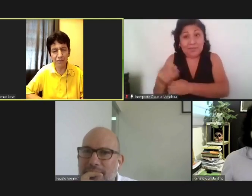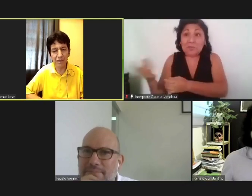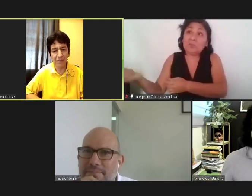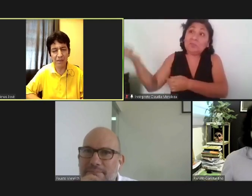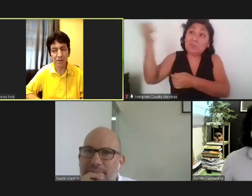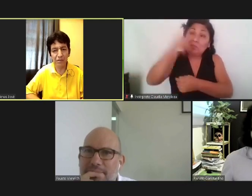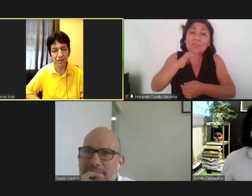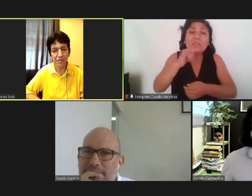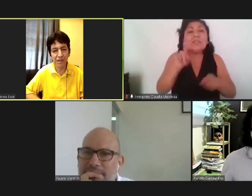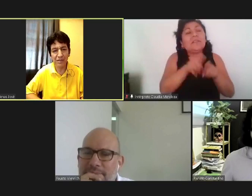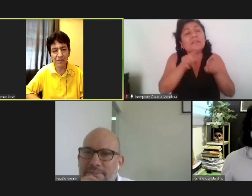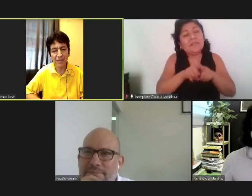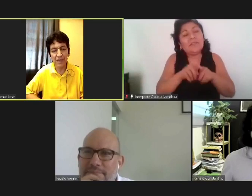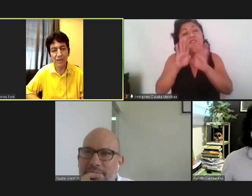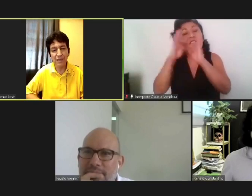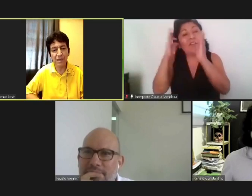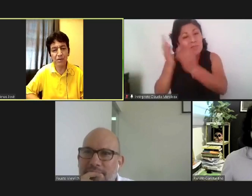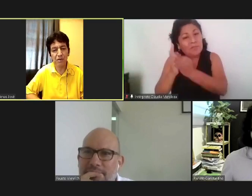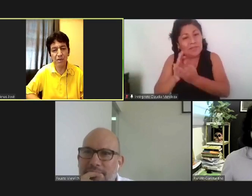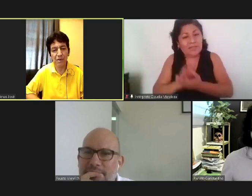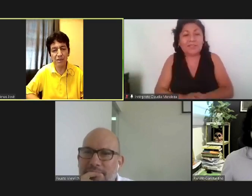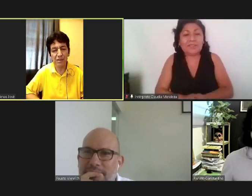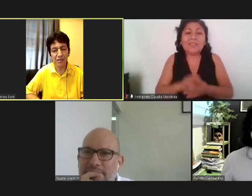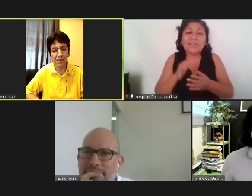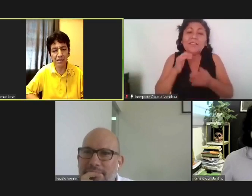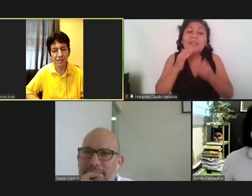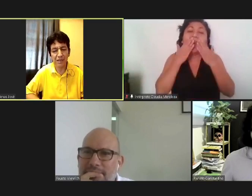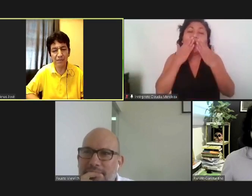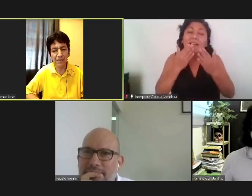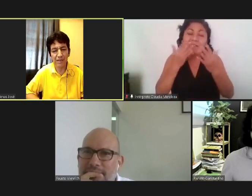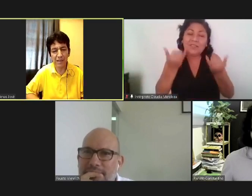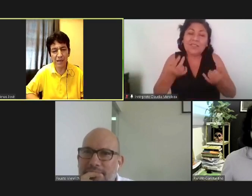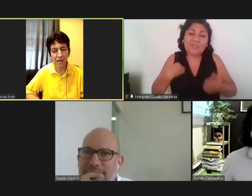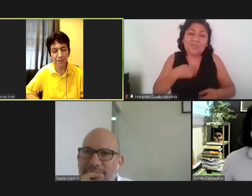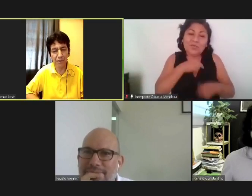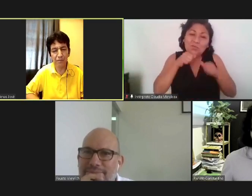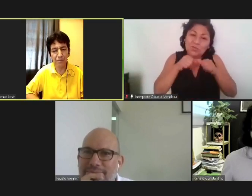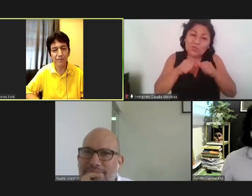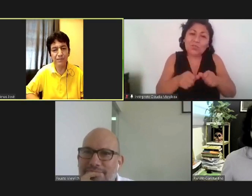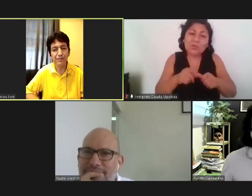disfruten de esta película. Muchísimas gracias y continuamos con las actividades de Accesine. Hasta pronto.